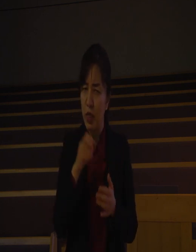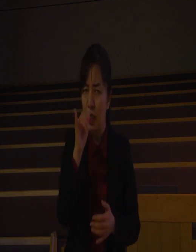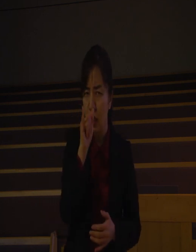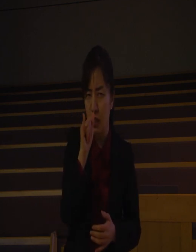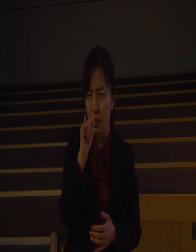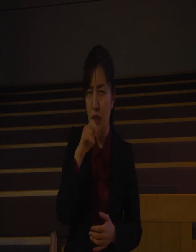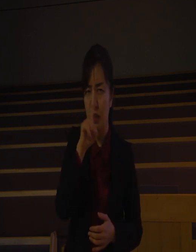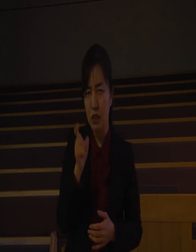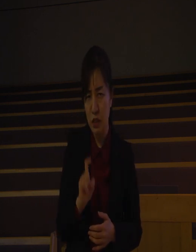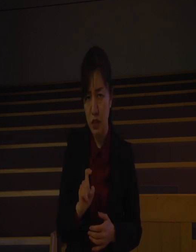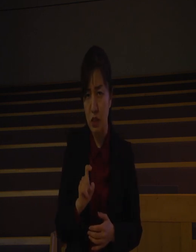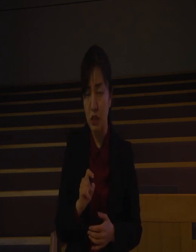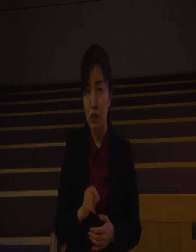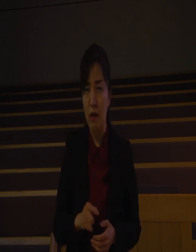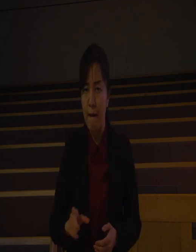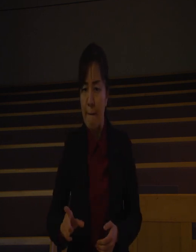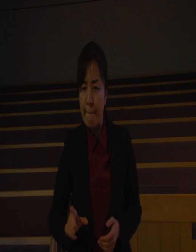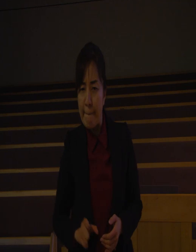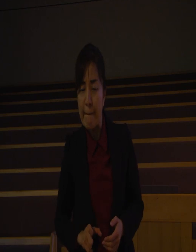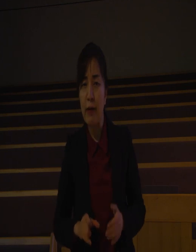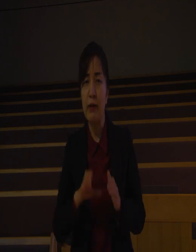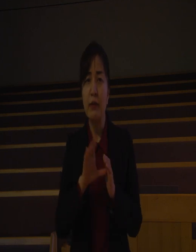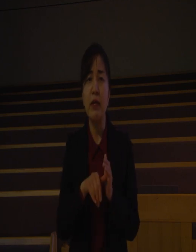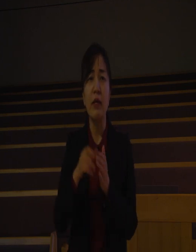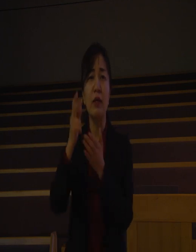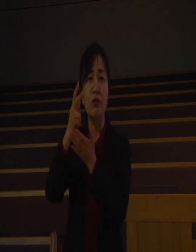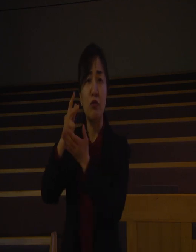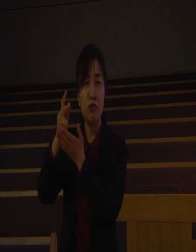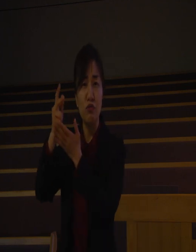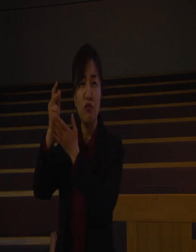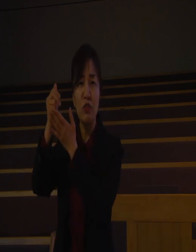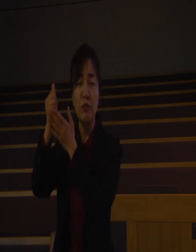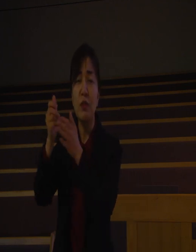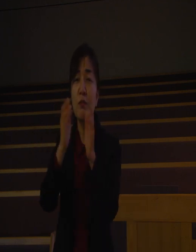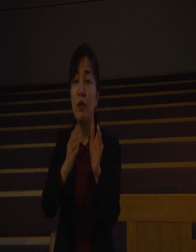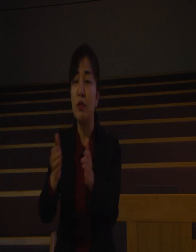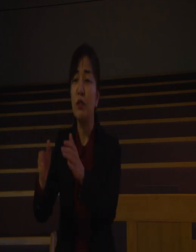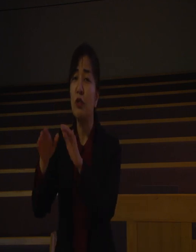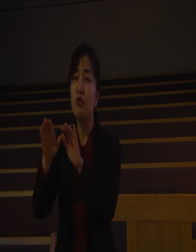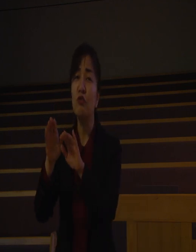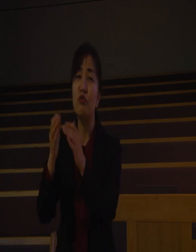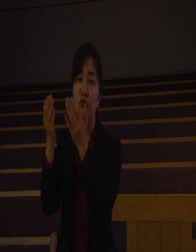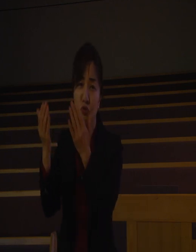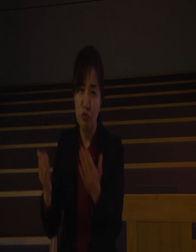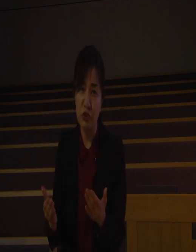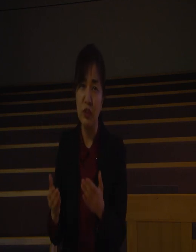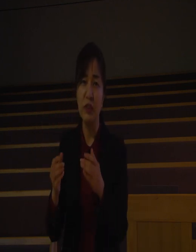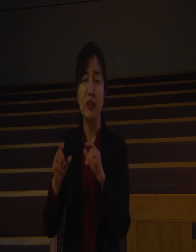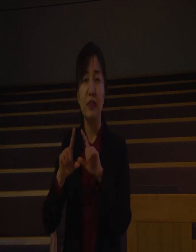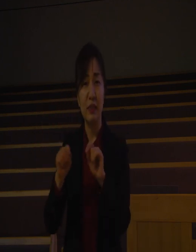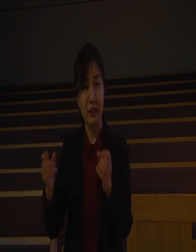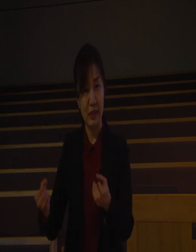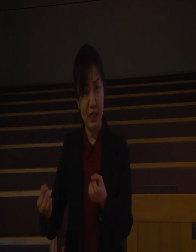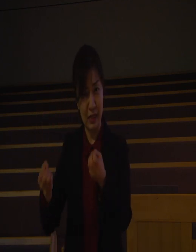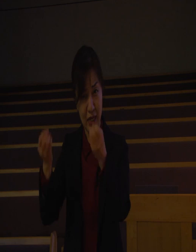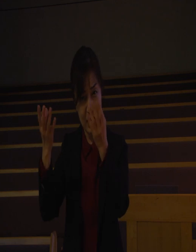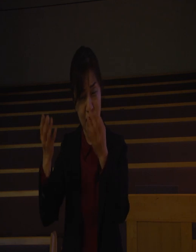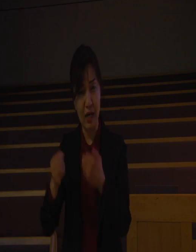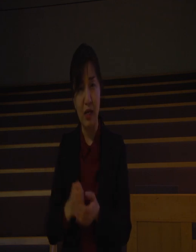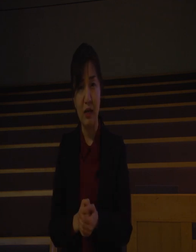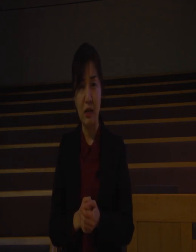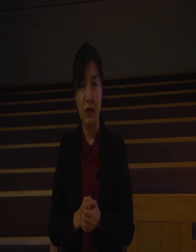없는지, 우리의 마음을 완악하게 여질 때에 주께서 마련해 주신 그 만찬의 자리가 가룟 유다에게는